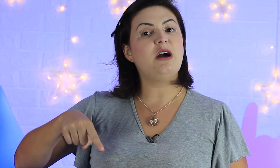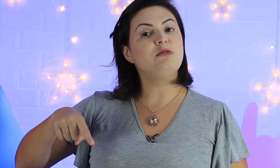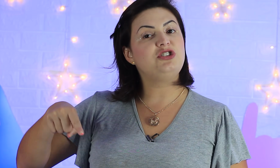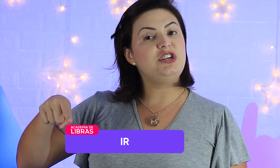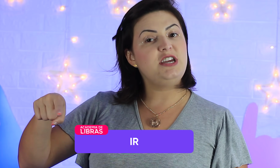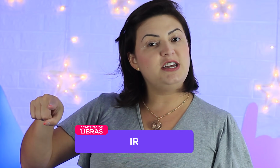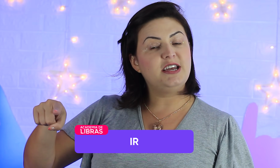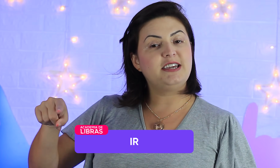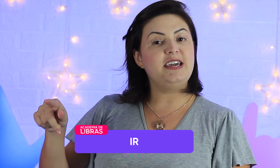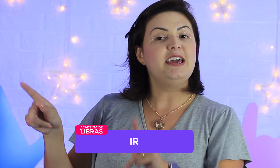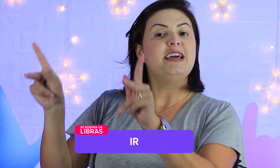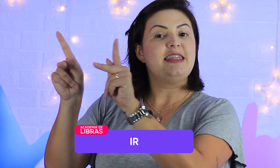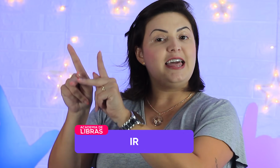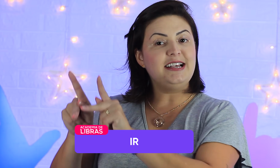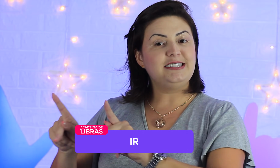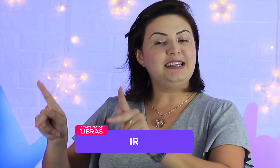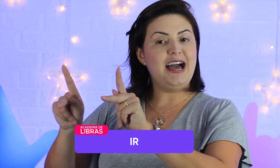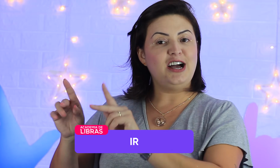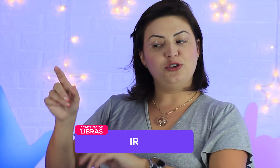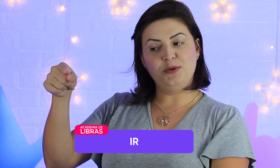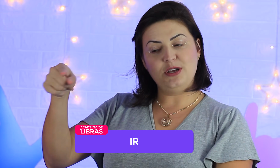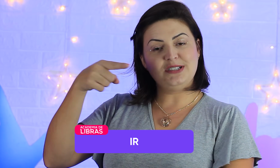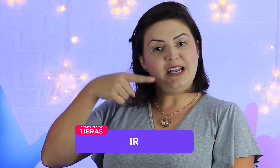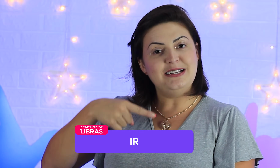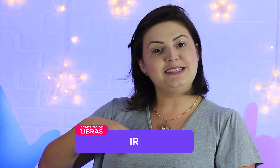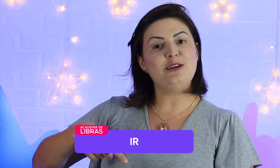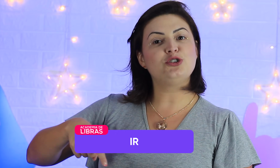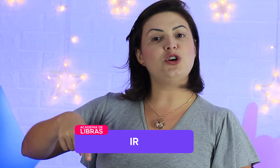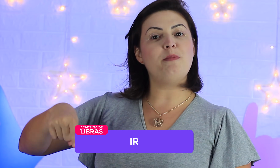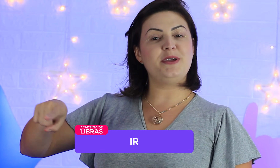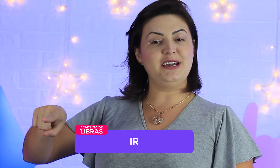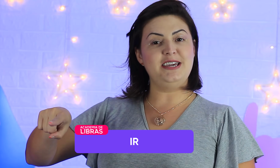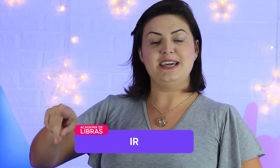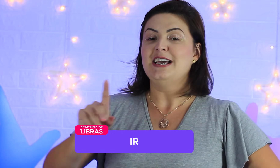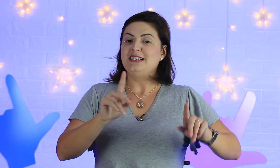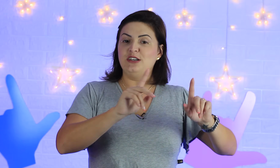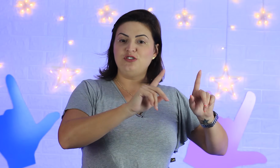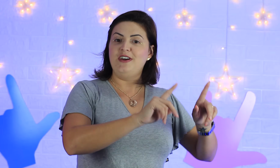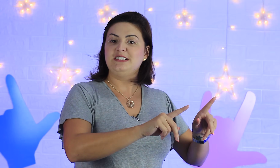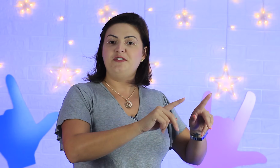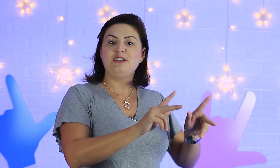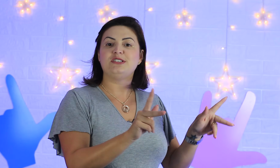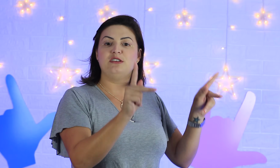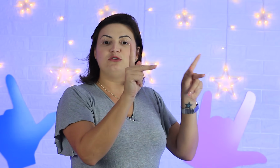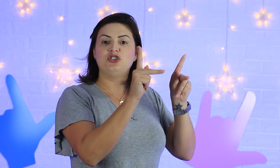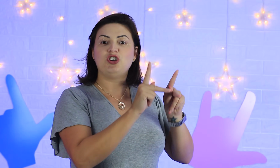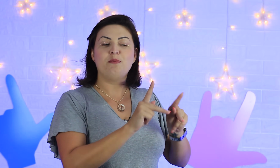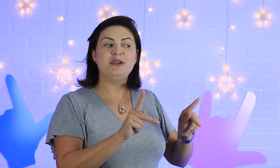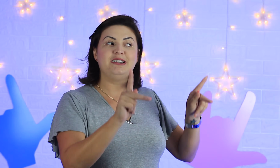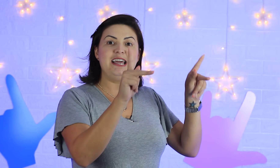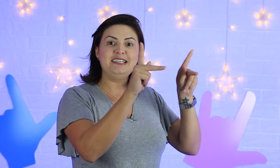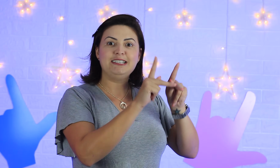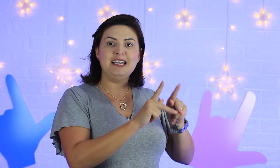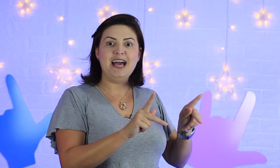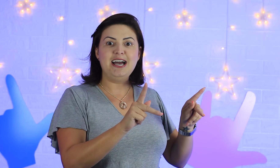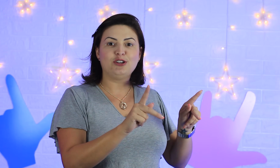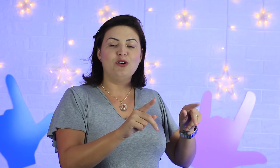sinal de ir aqui. Desse lado. Porque eu sinalizei o shopping aqui. Se eu tivesse feito o sinal de shopping desse lado,